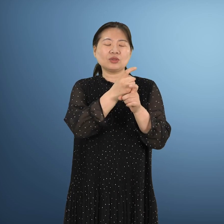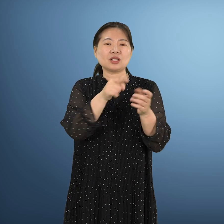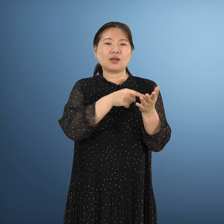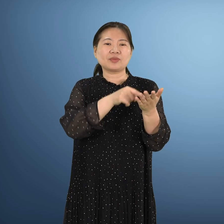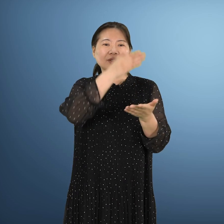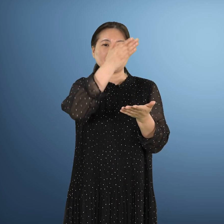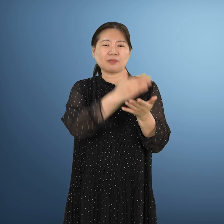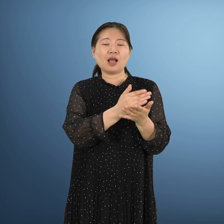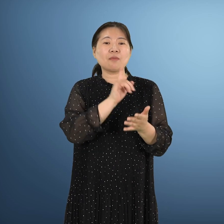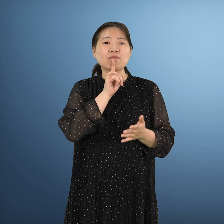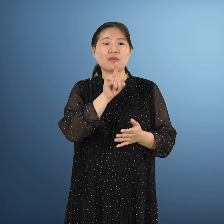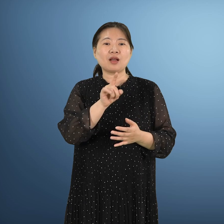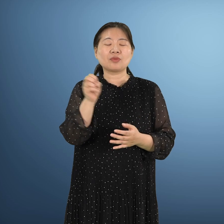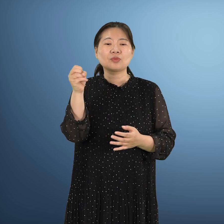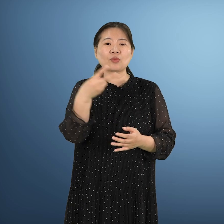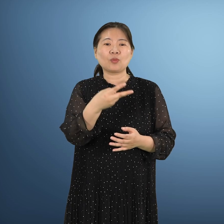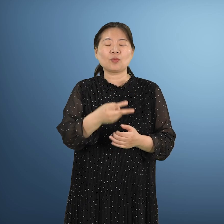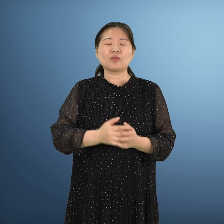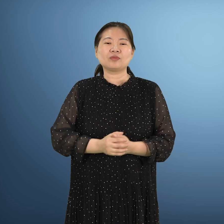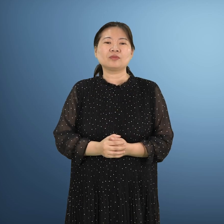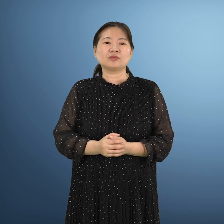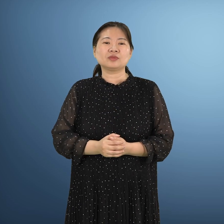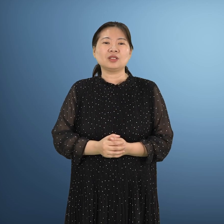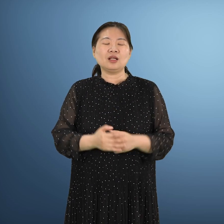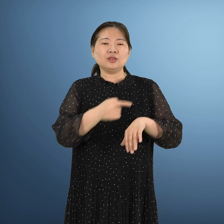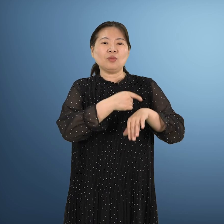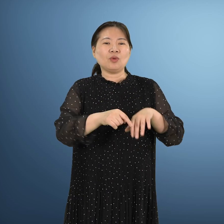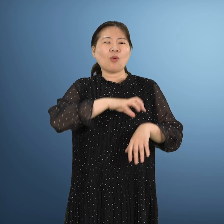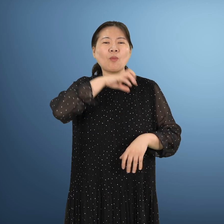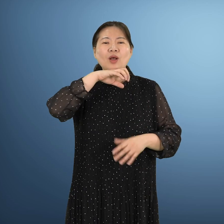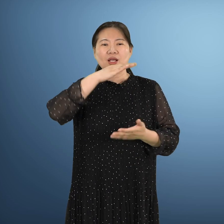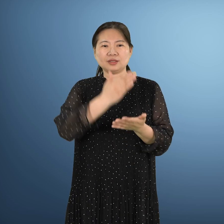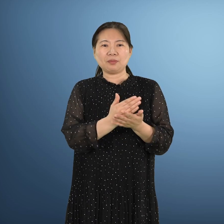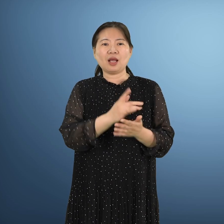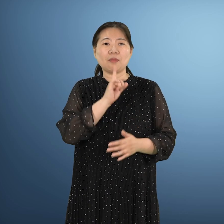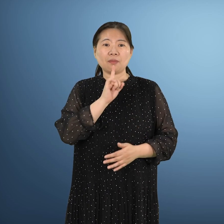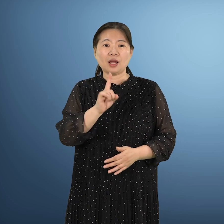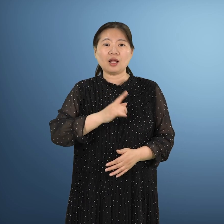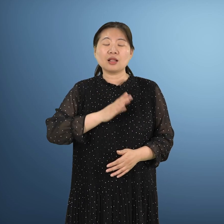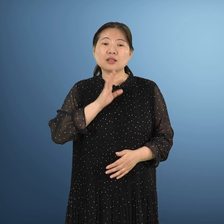갚지 말고 또 동포를 원망하지